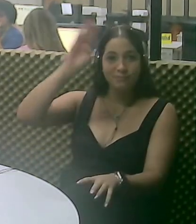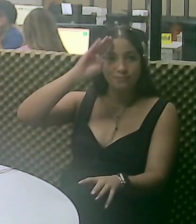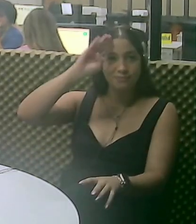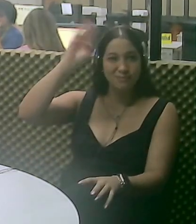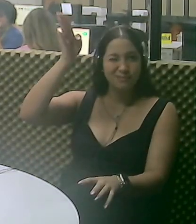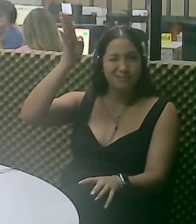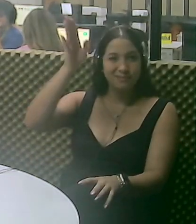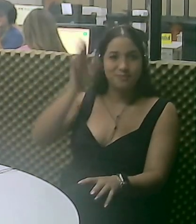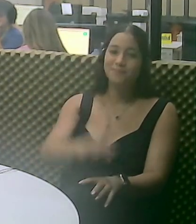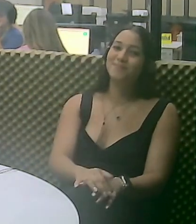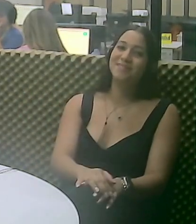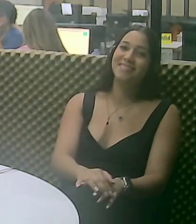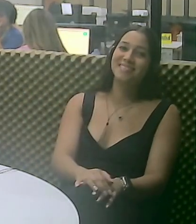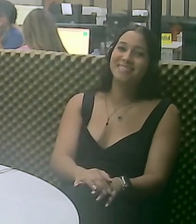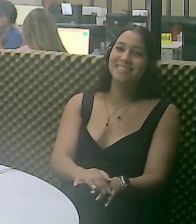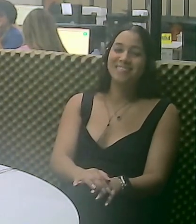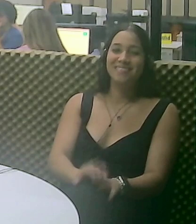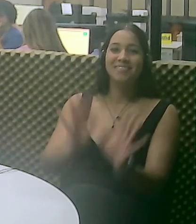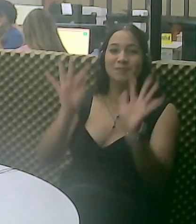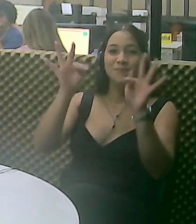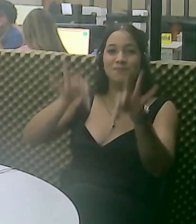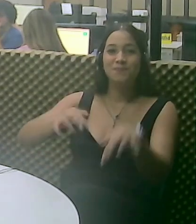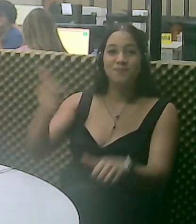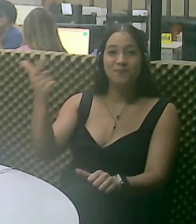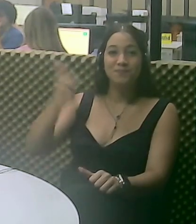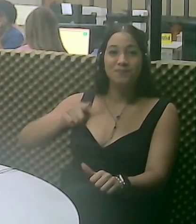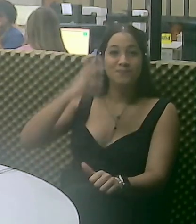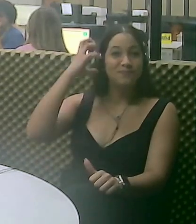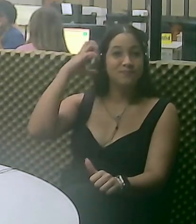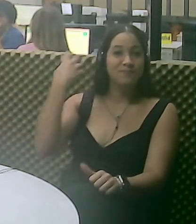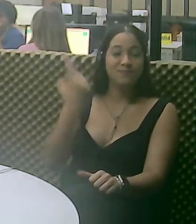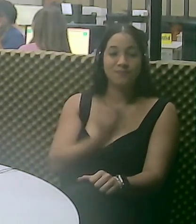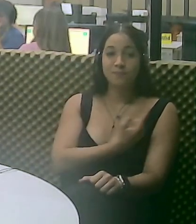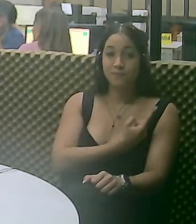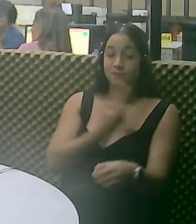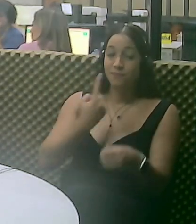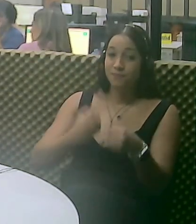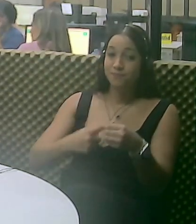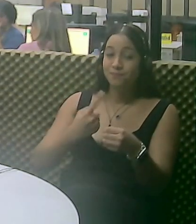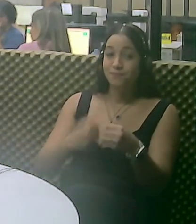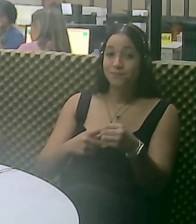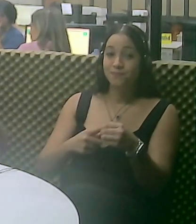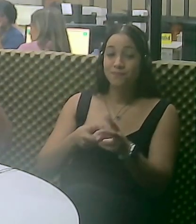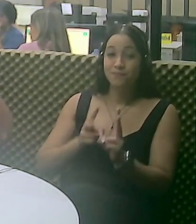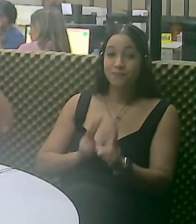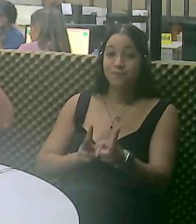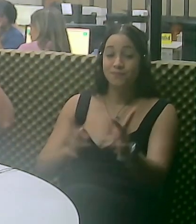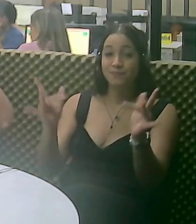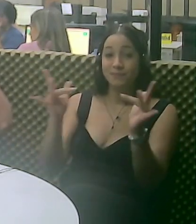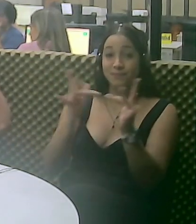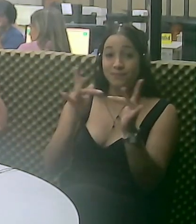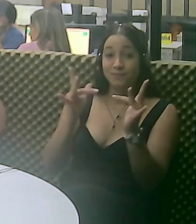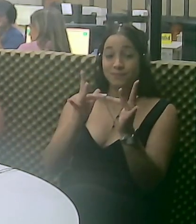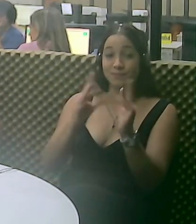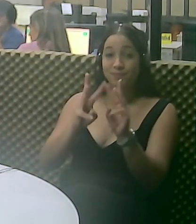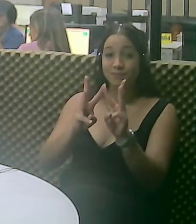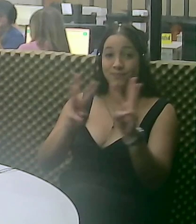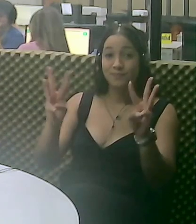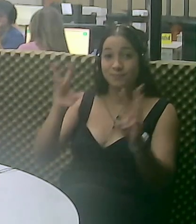fazer bem. Até a próxima. Fica por aqui mais uma edição do programa da Rádio Nossa Cidade.